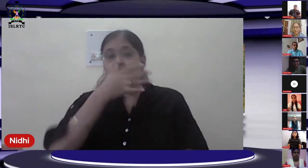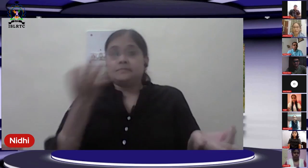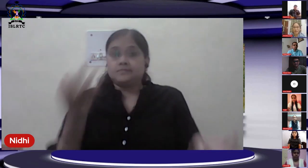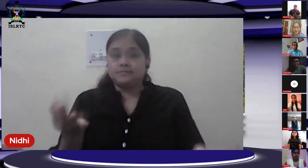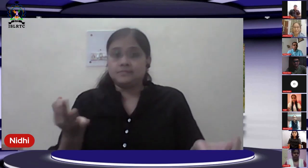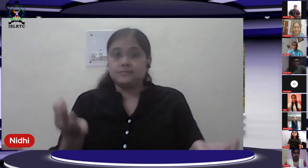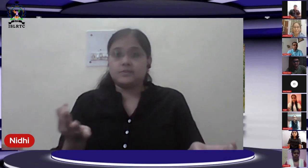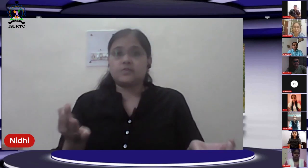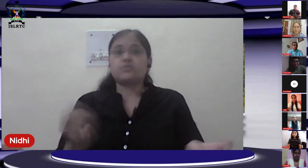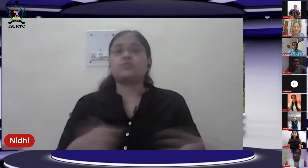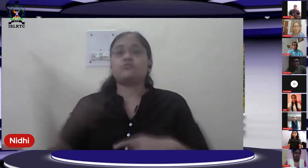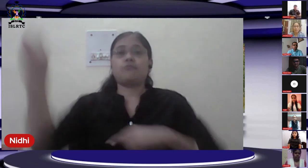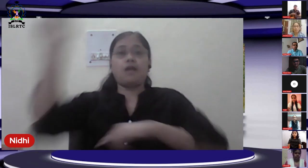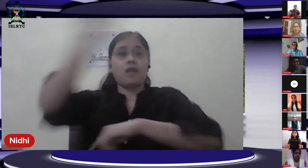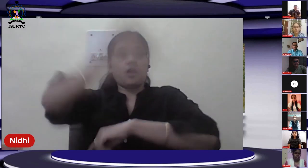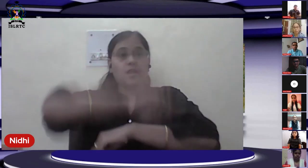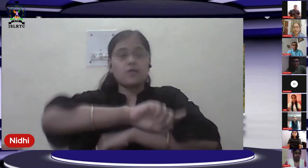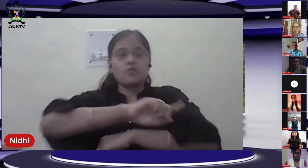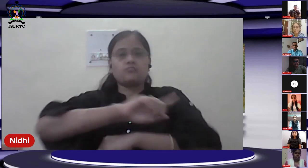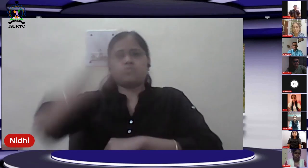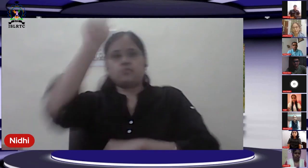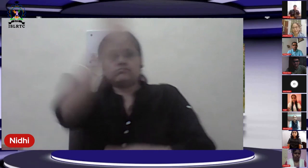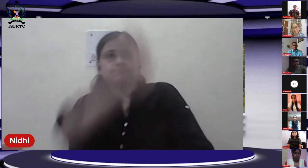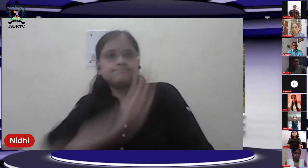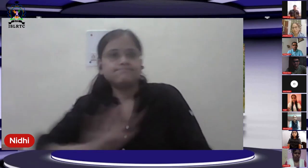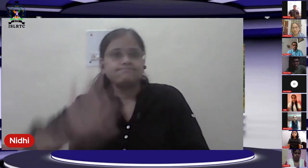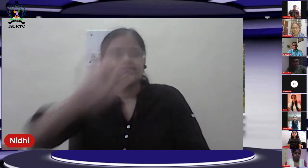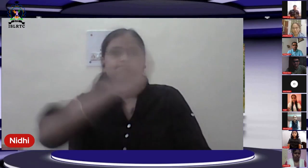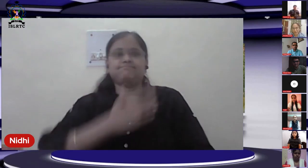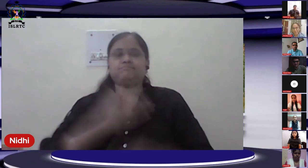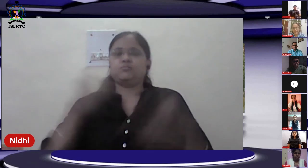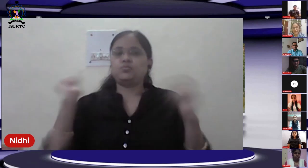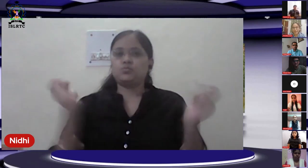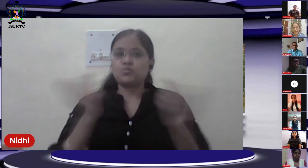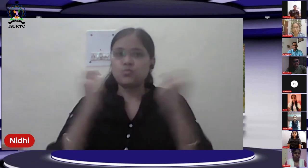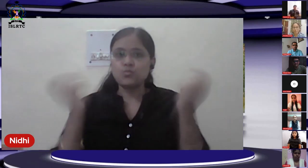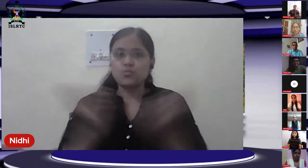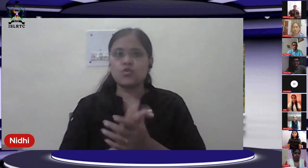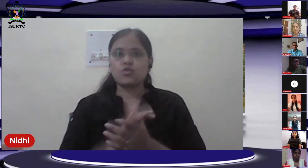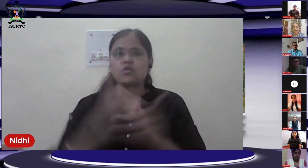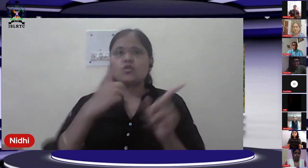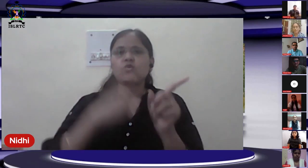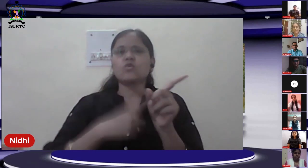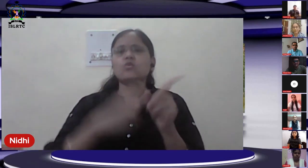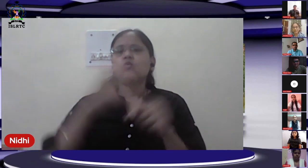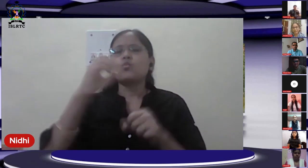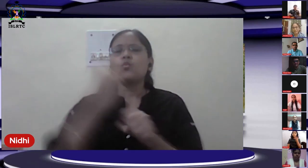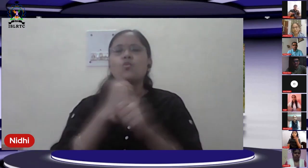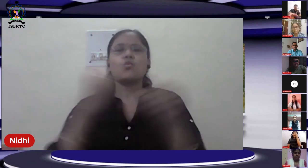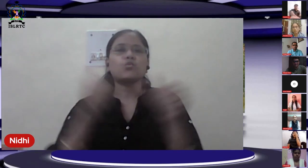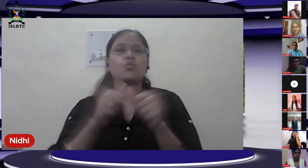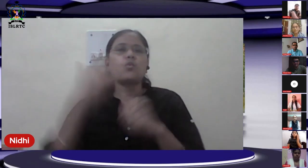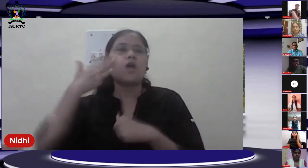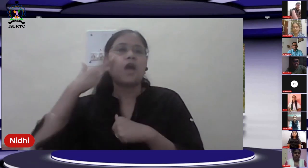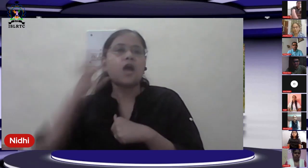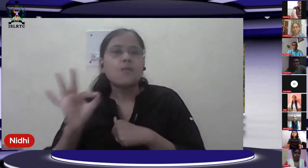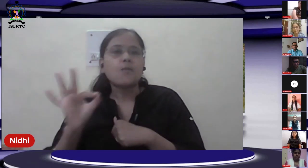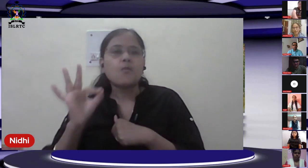मना रहे हैं। योगा की इम्पोर्टेंस हम सभी जानते ही हैं। हमारे देश का बहुत ही